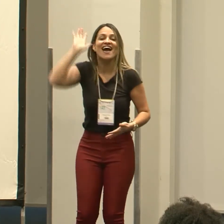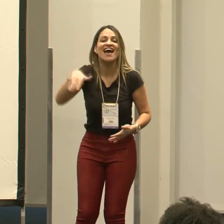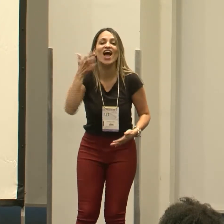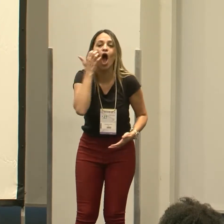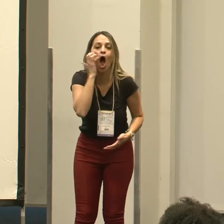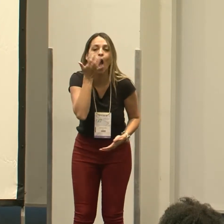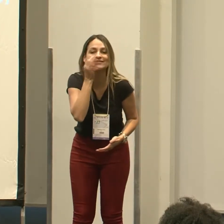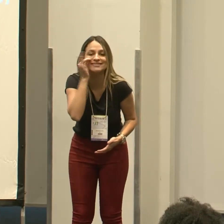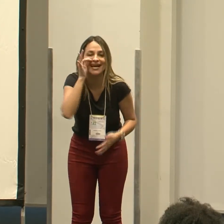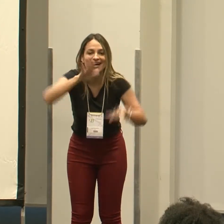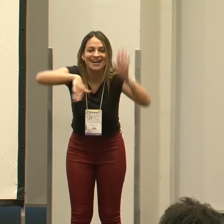no Brasil.